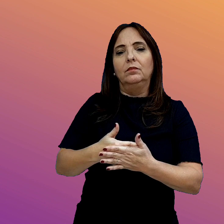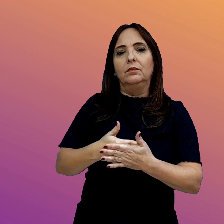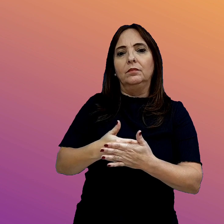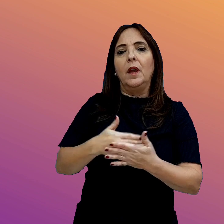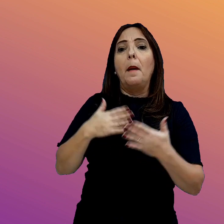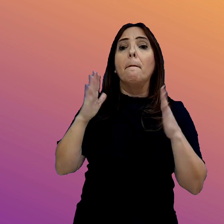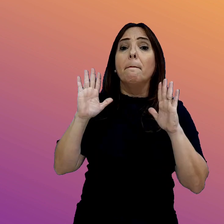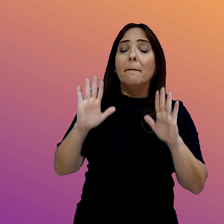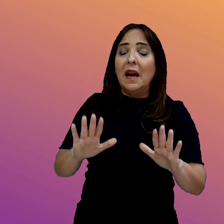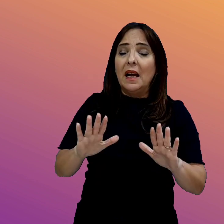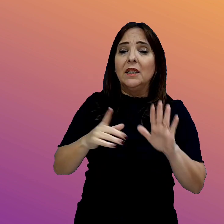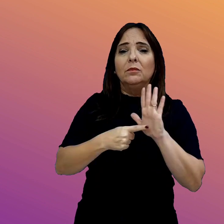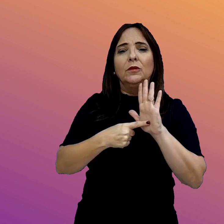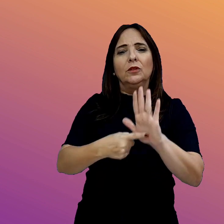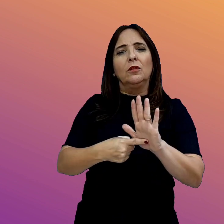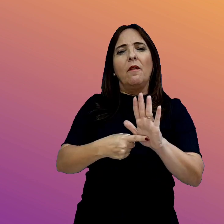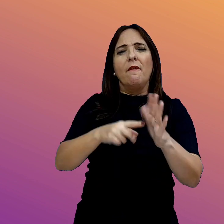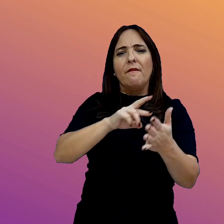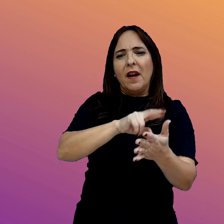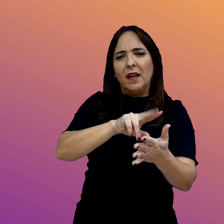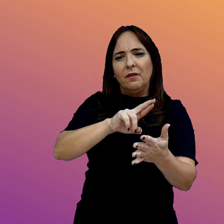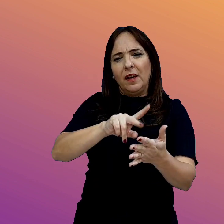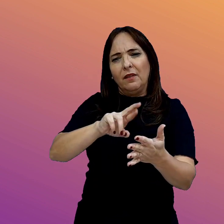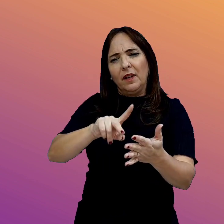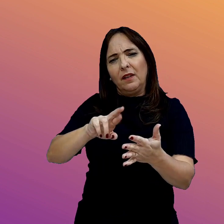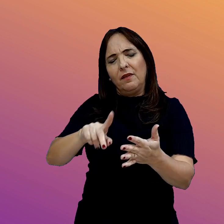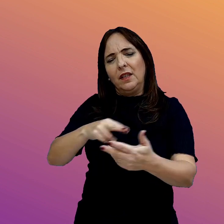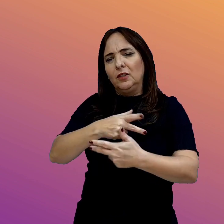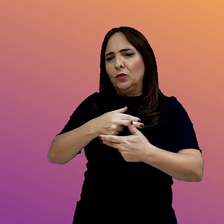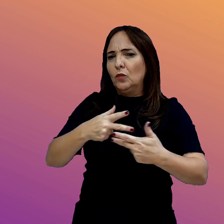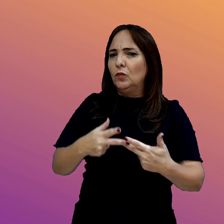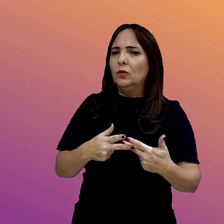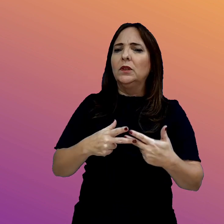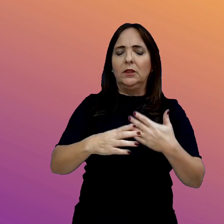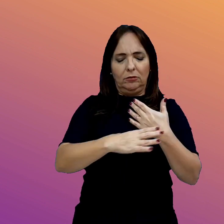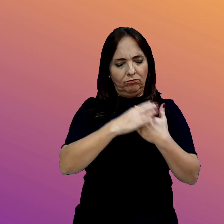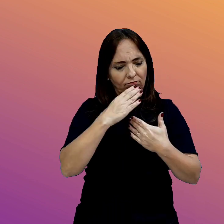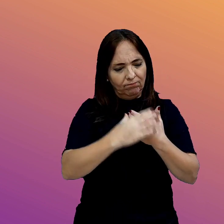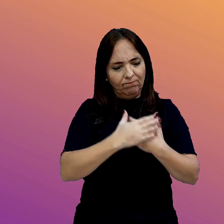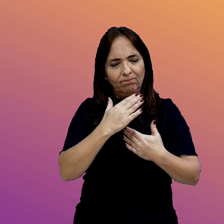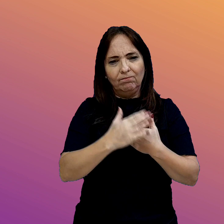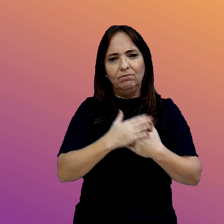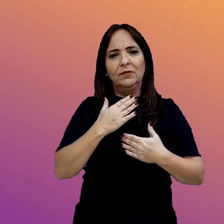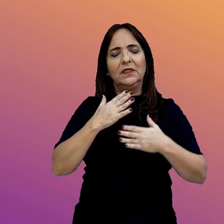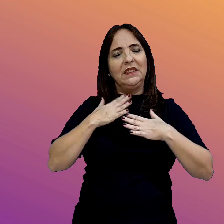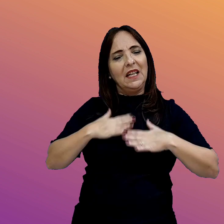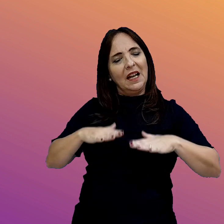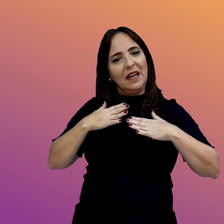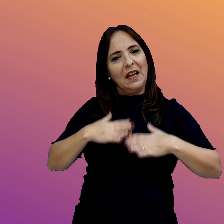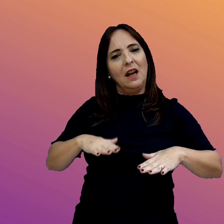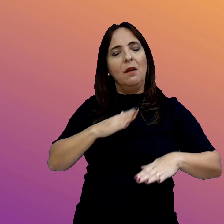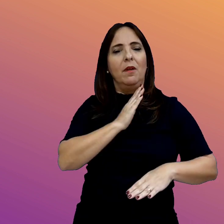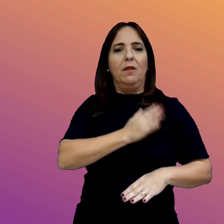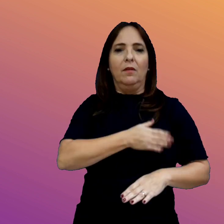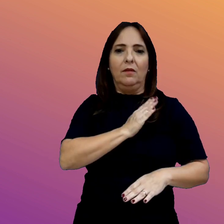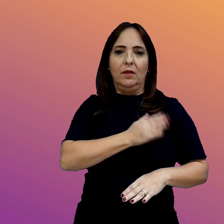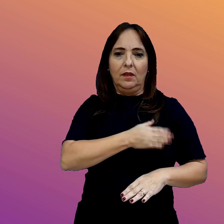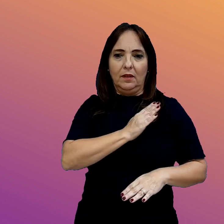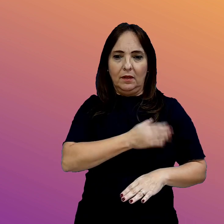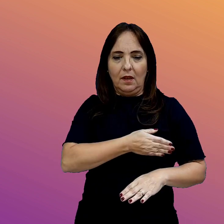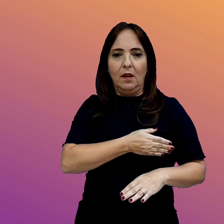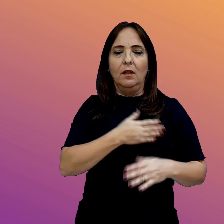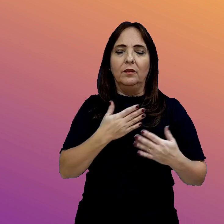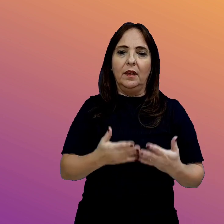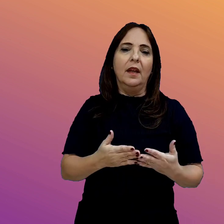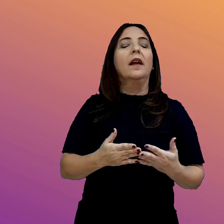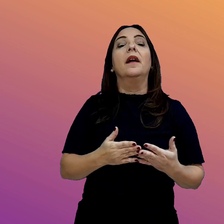que acalentam o nosso coração. E o que eu tenho hoje é Nos Passos dos Meninos, Sabedoria na Sua